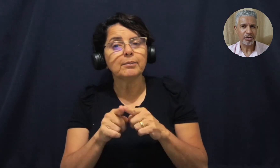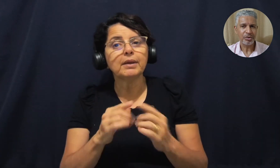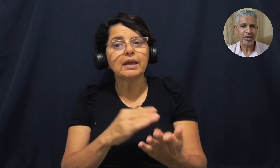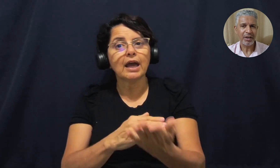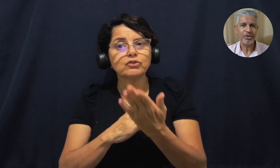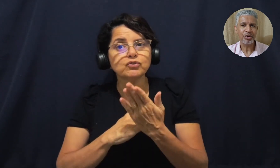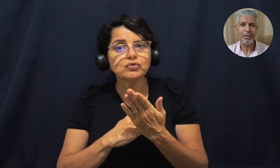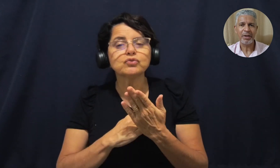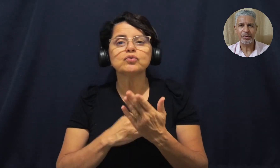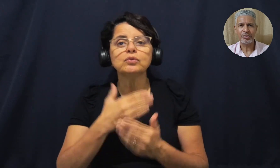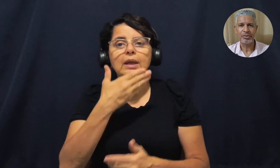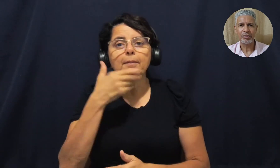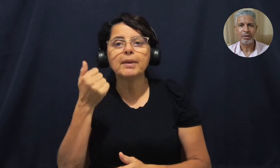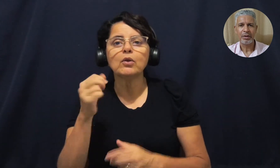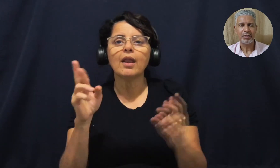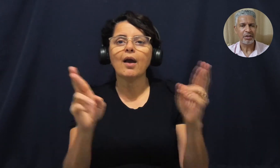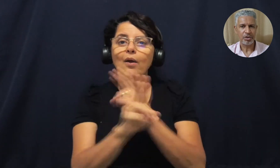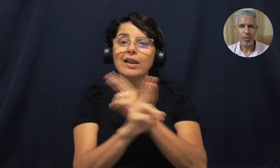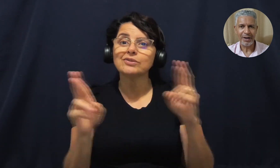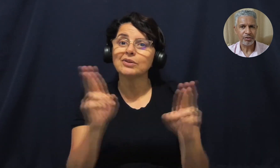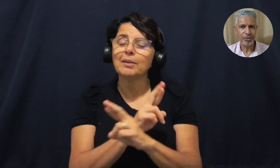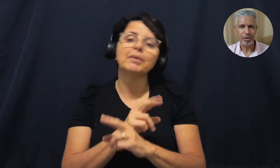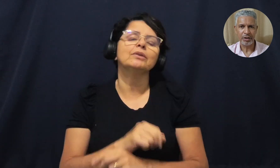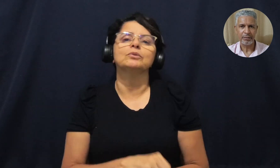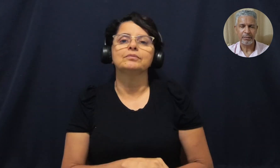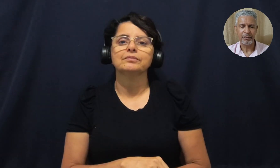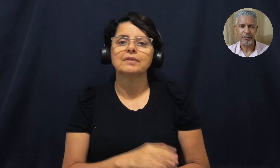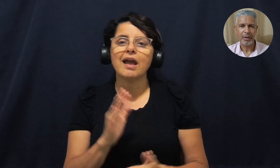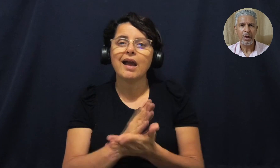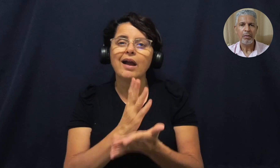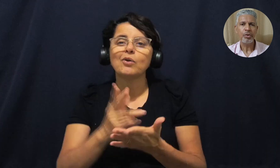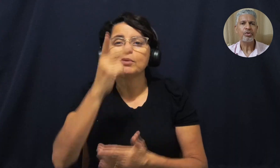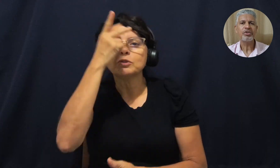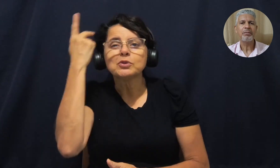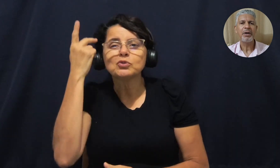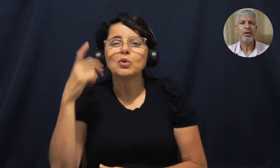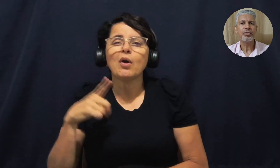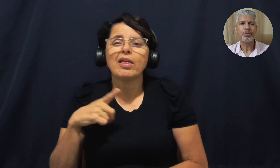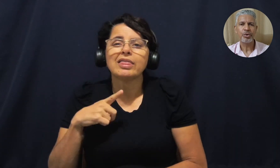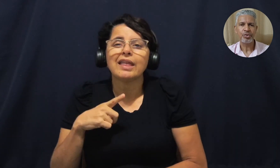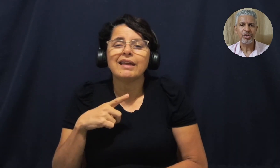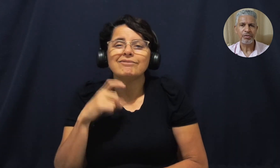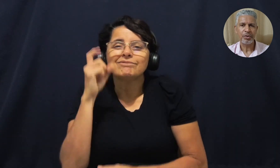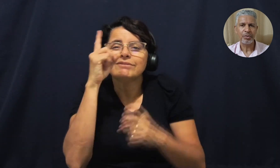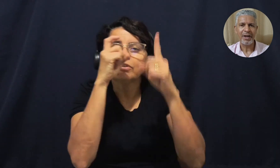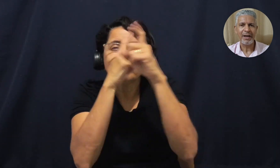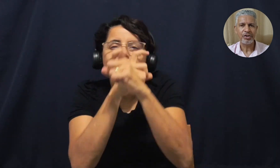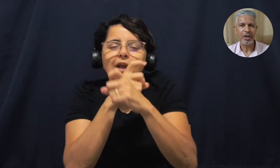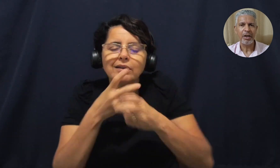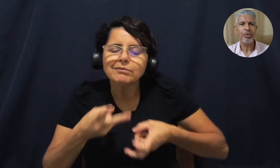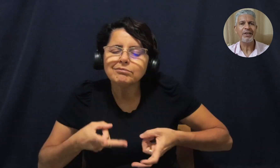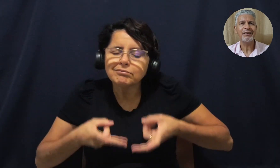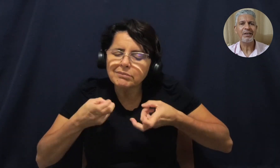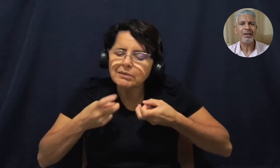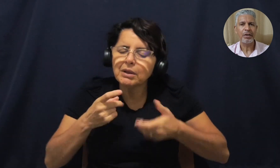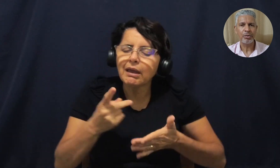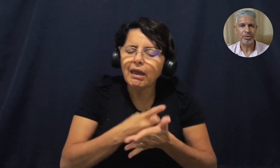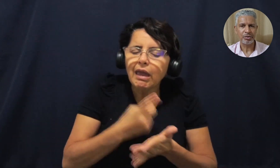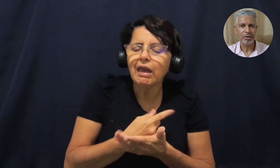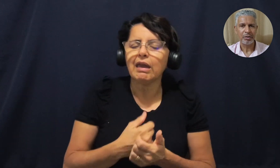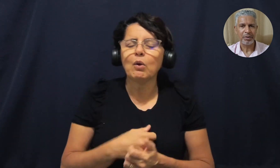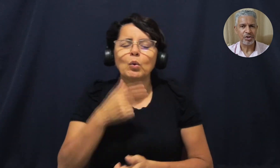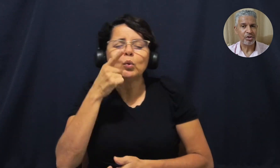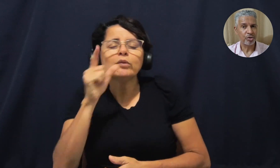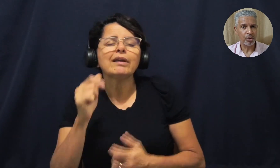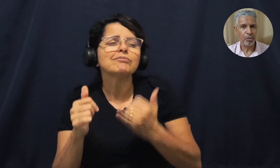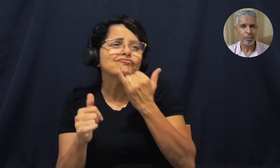dos nossos relacionamentos, sejam quais forem. Muitos irmãos possuem dificuldade em reconhecer